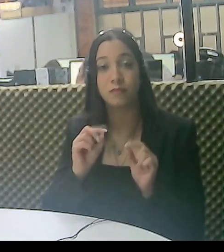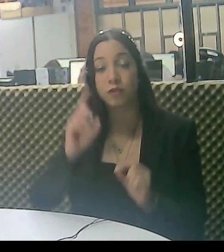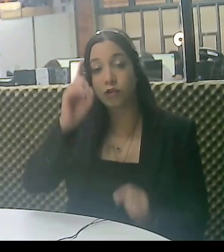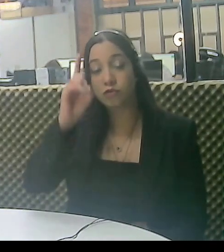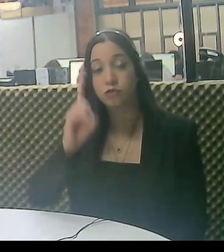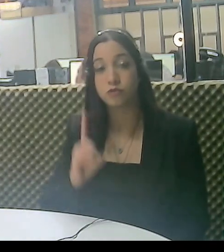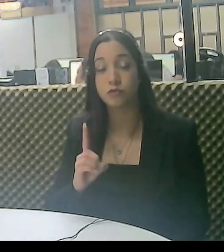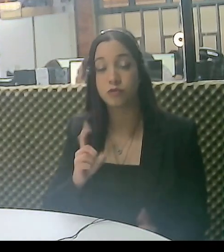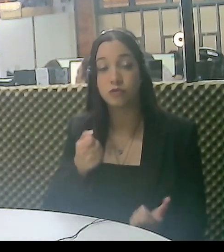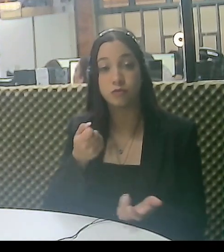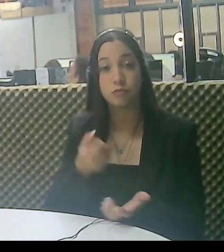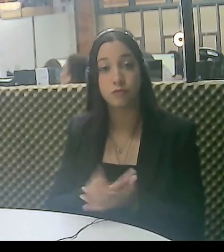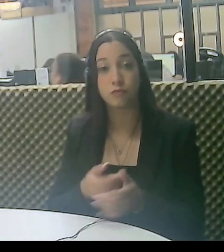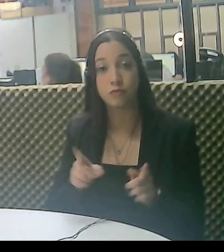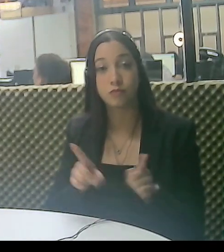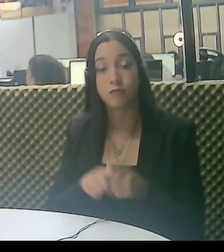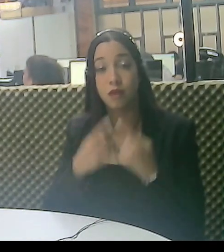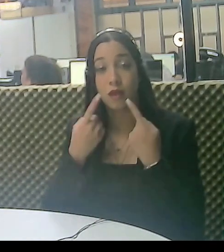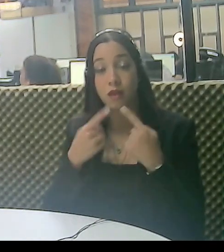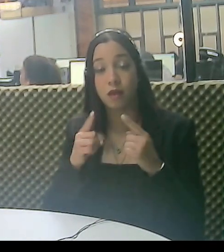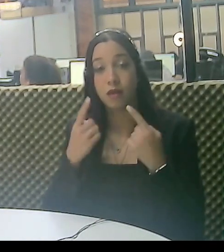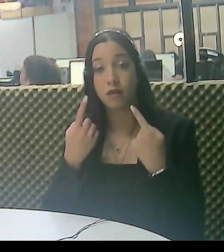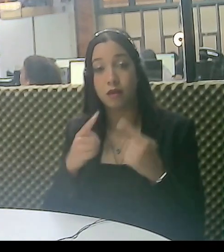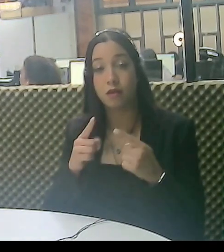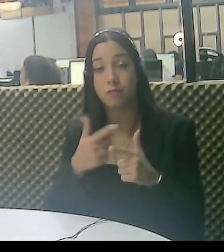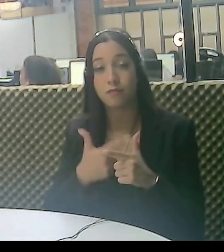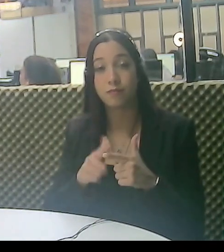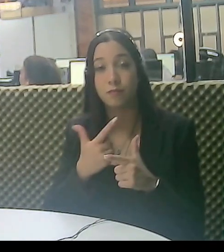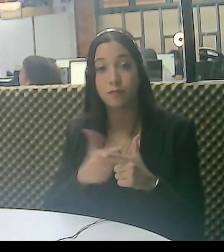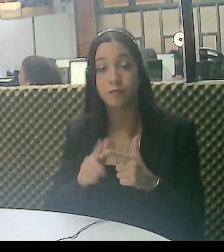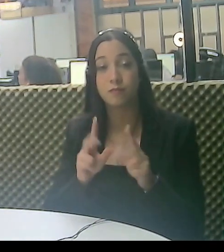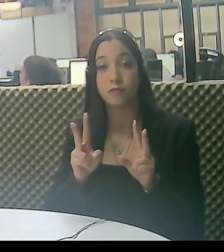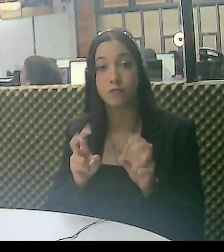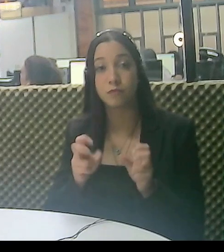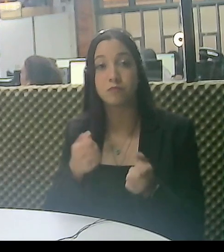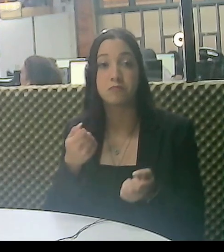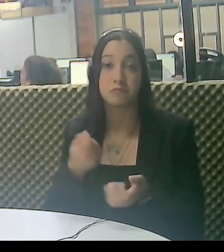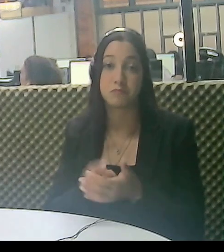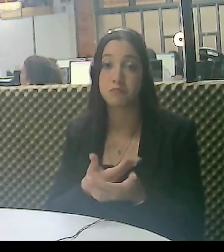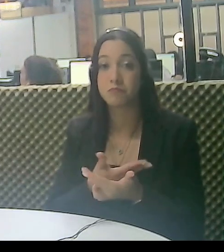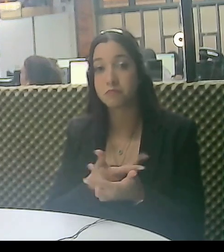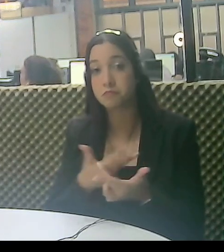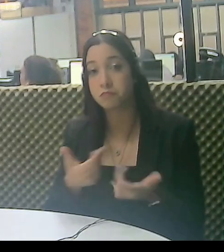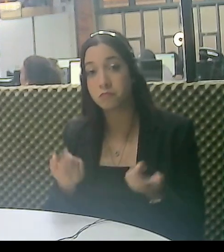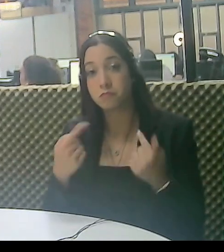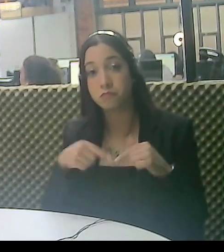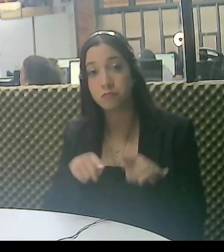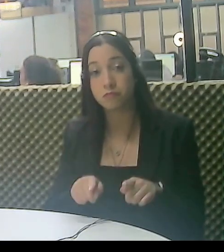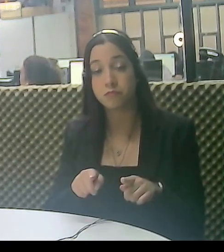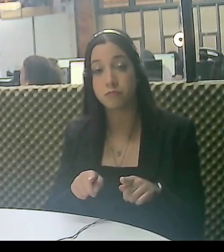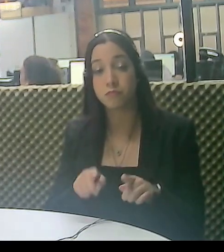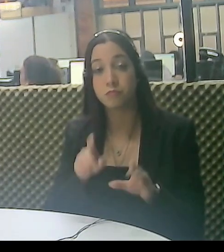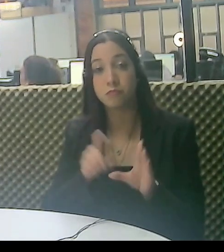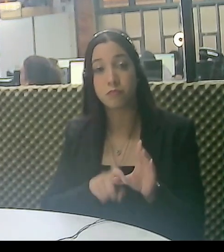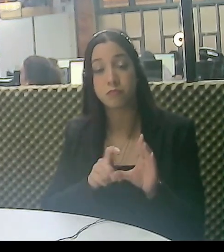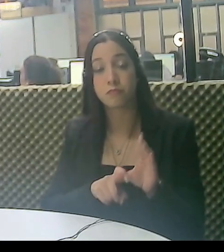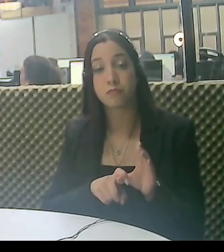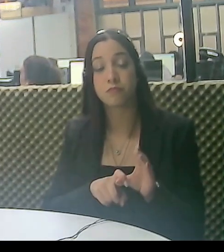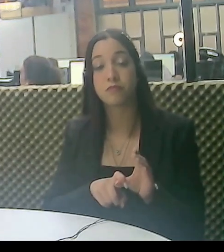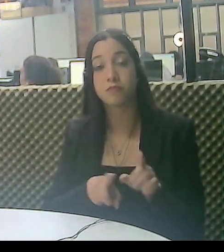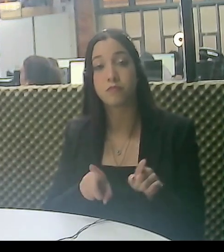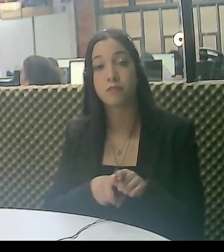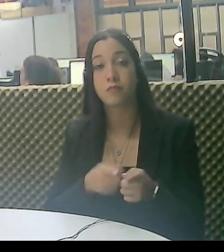do consumidor, abertura de reclamações sobre problemas relacionados a compras, empréstimos, cobranças indevidas